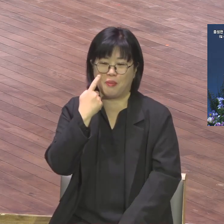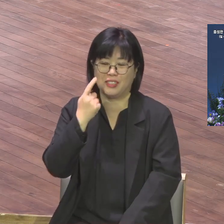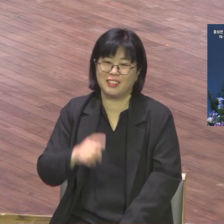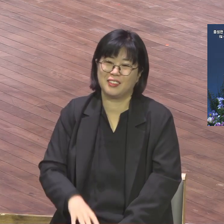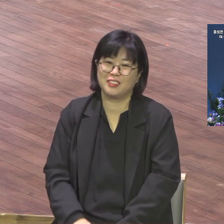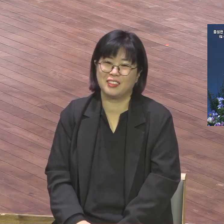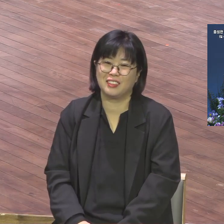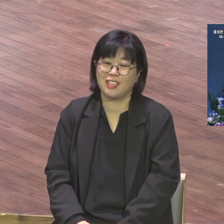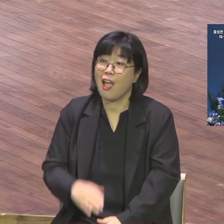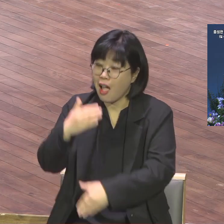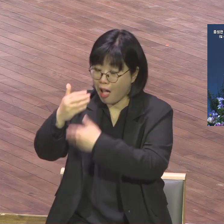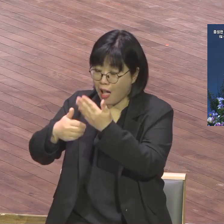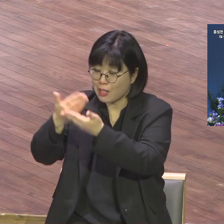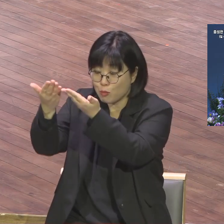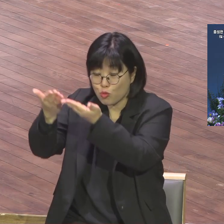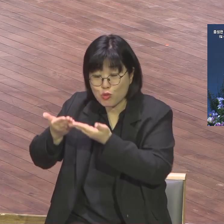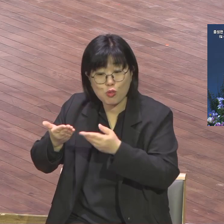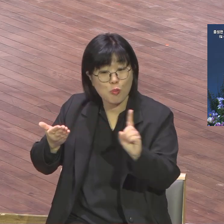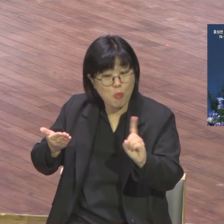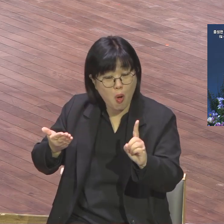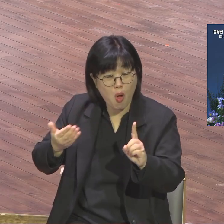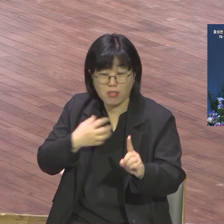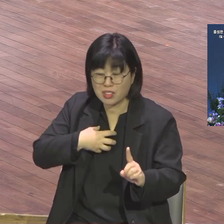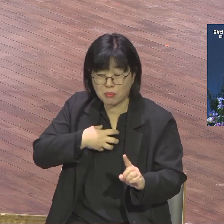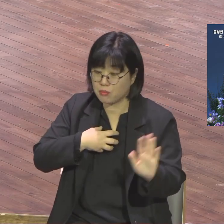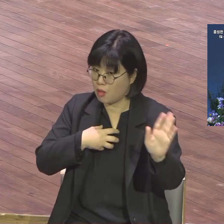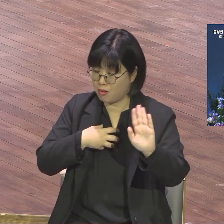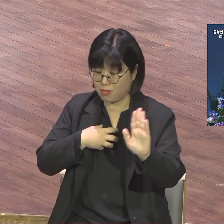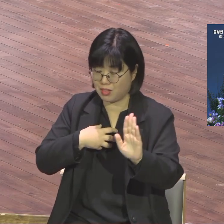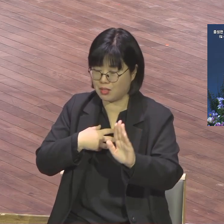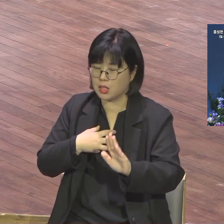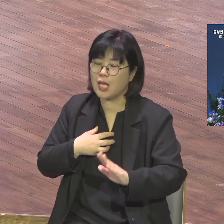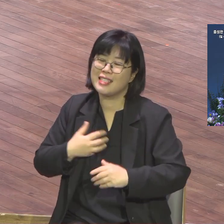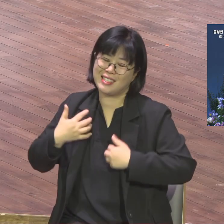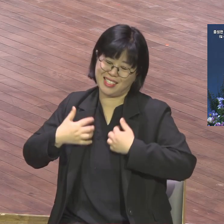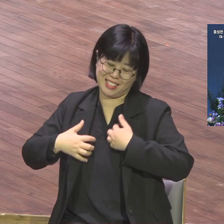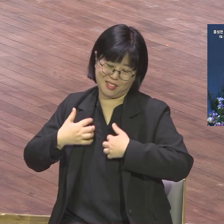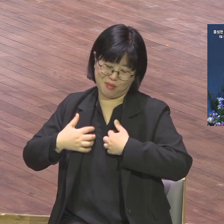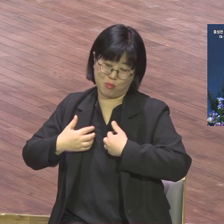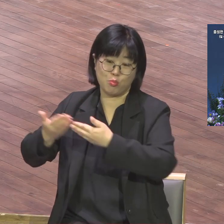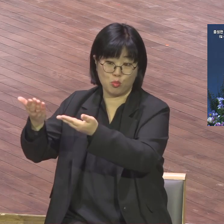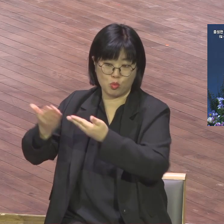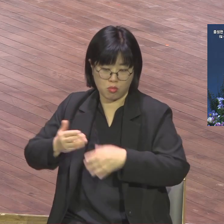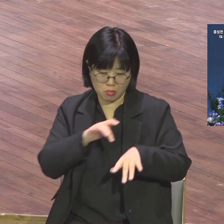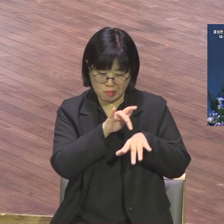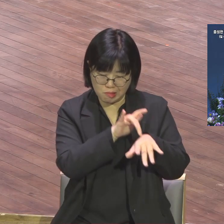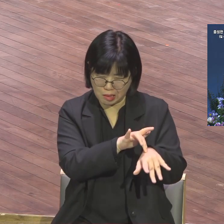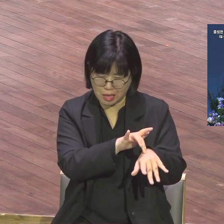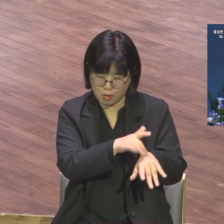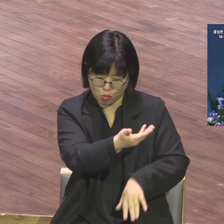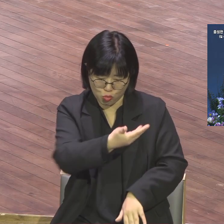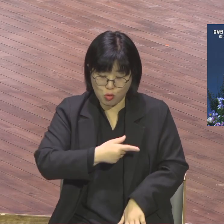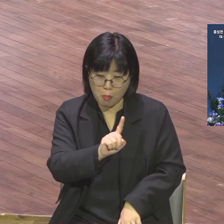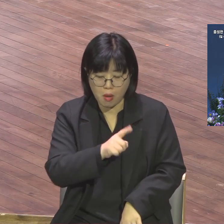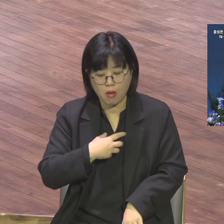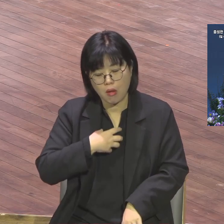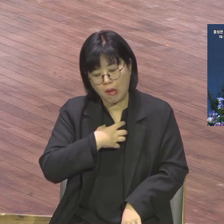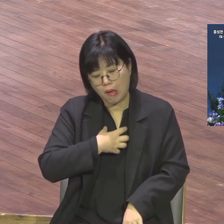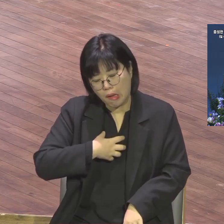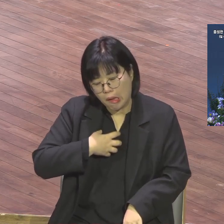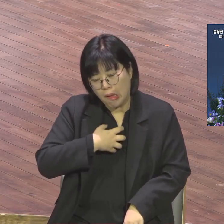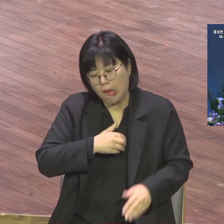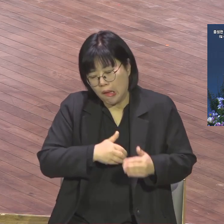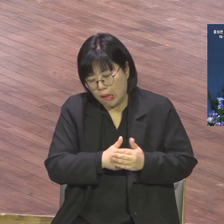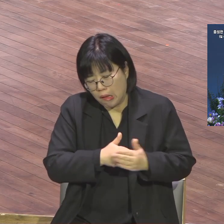뭐냐? 기쁨이에요. 사단은 근심과 걱정과 불안을 주지만 하나님은 기쁨을 주신다.